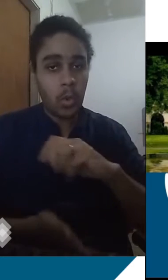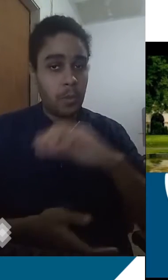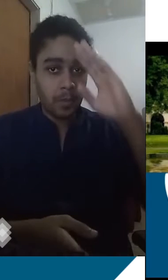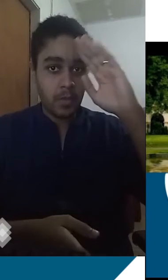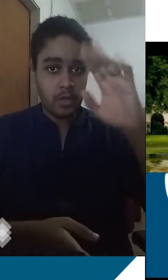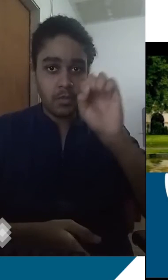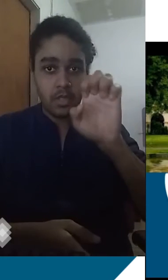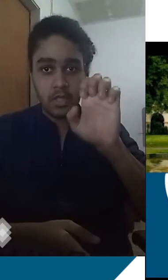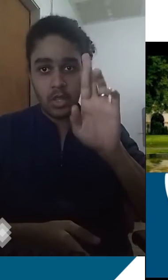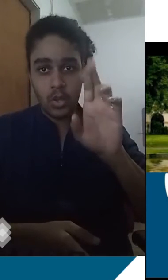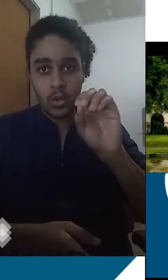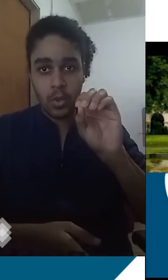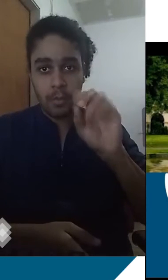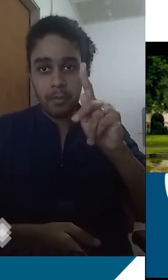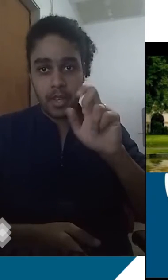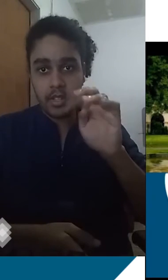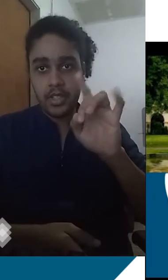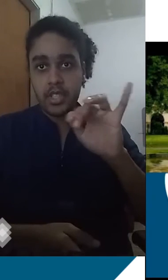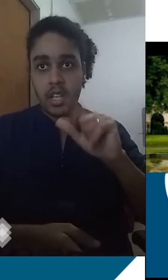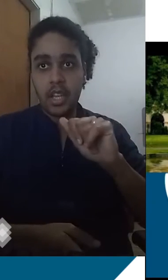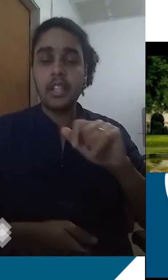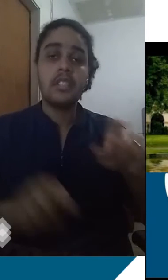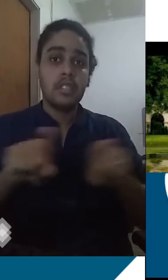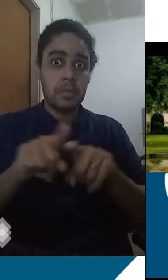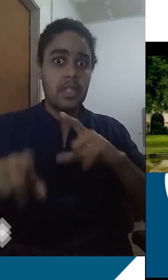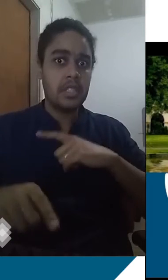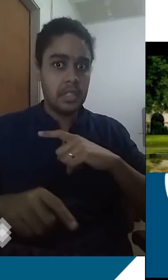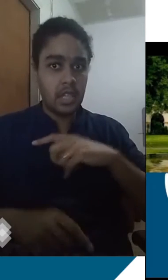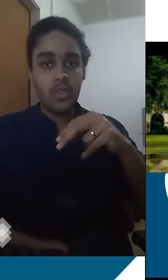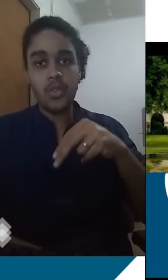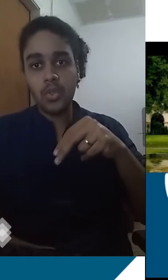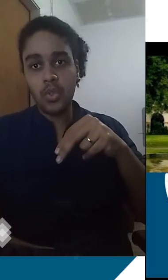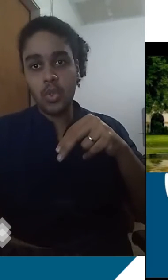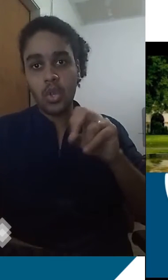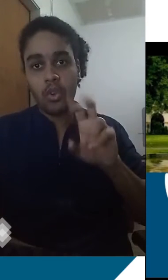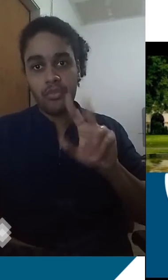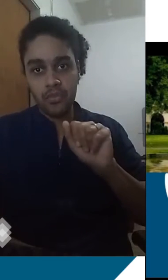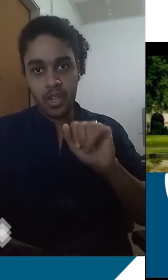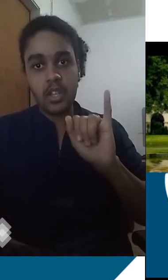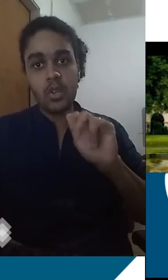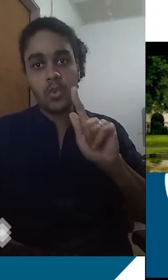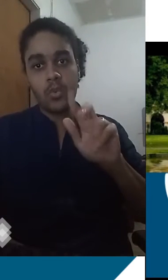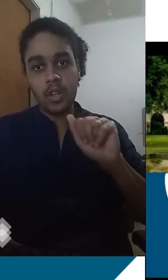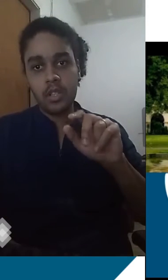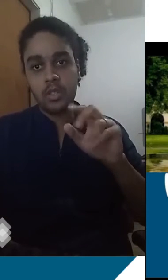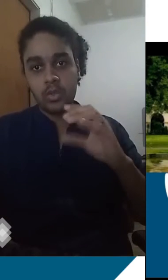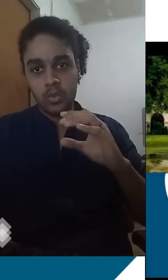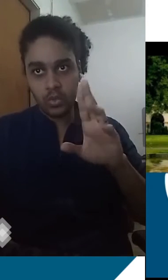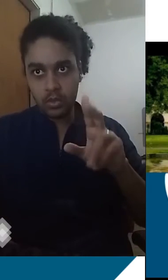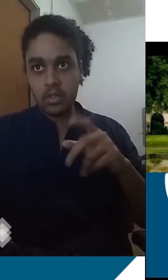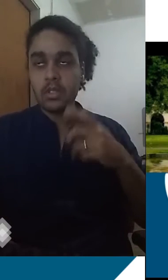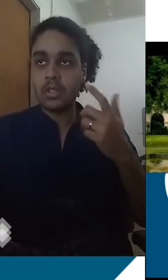campus principal em Seropédica, mas também houve um processo de expansão. Tem campus também em Nova Iguaçu e 2 campos fora da